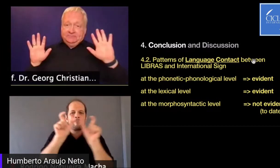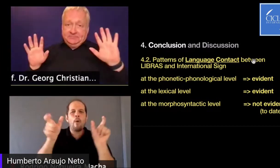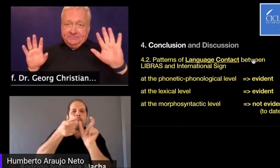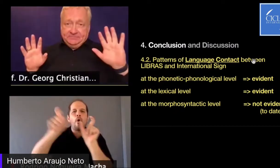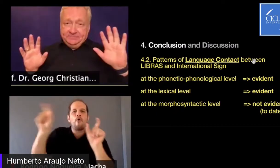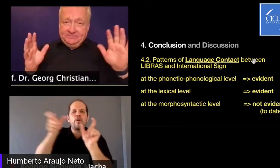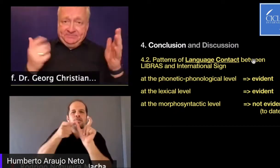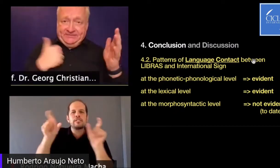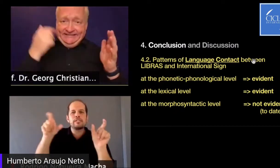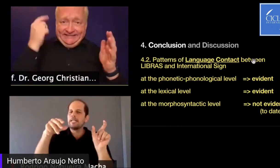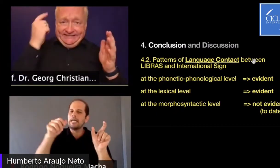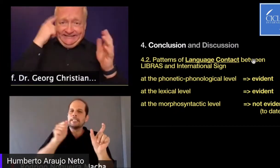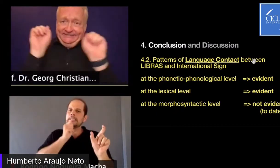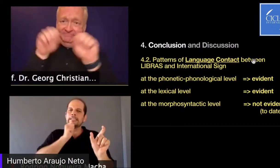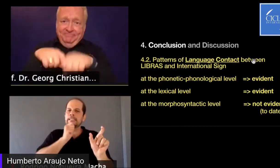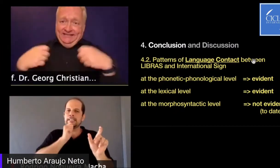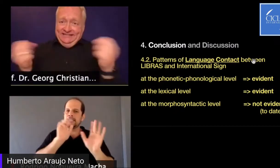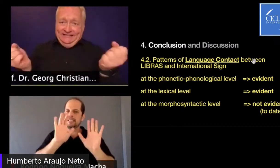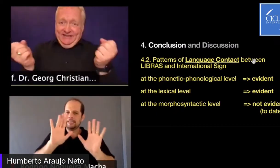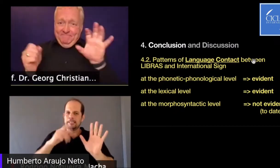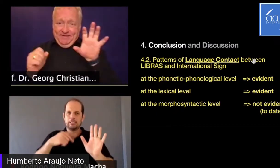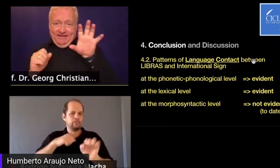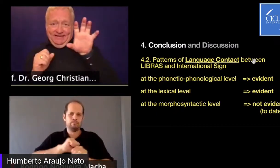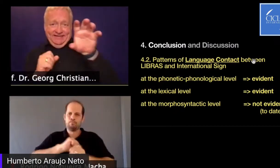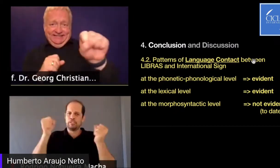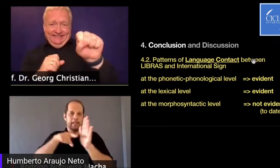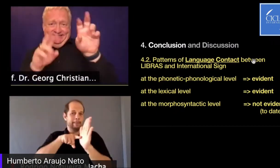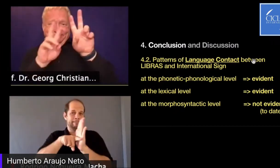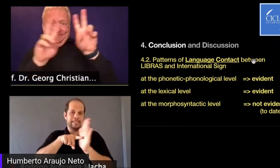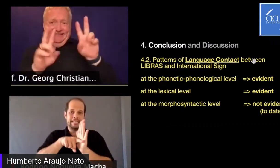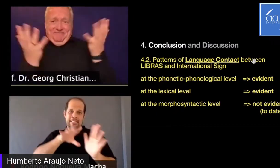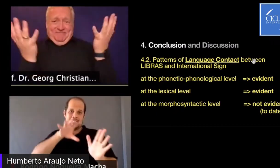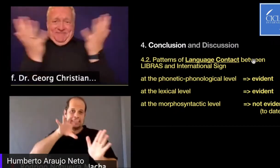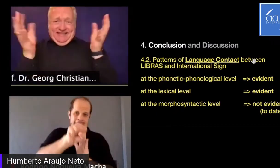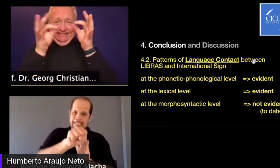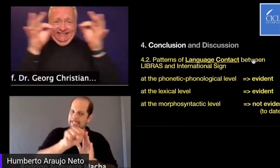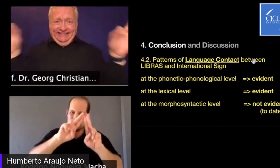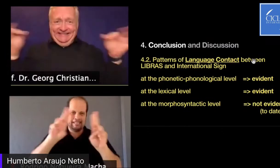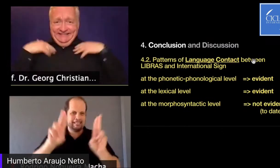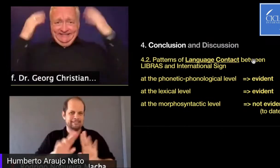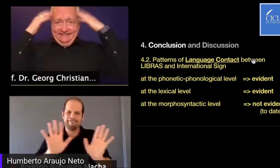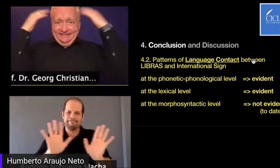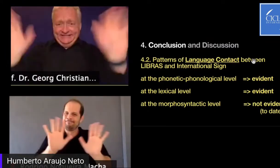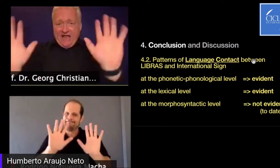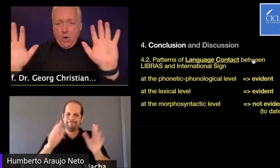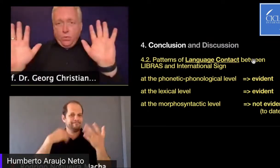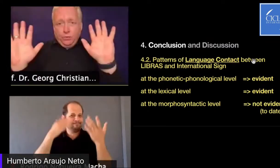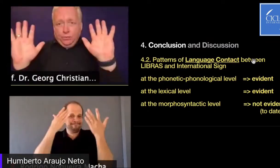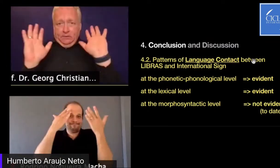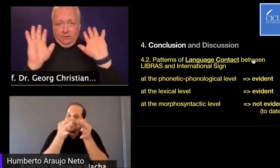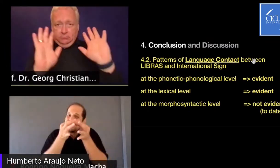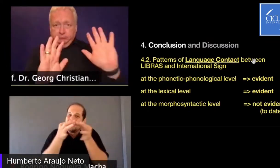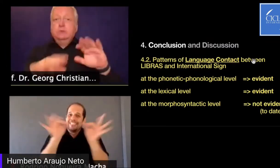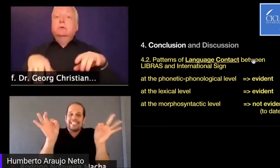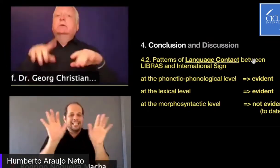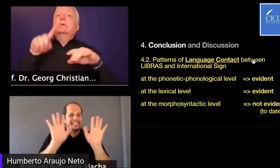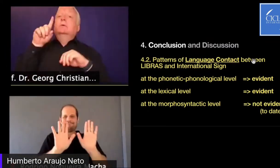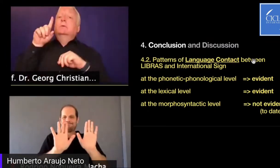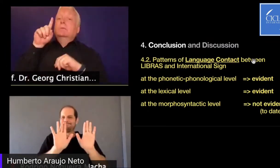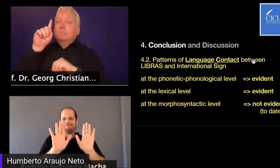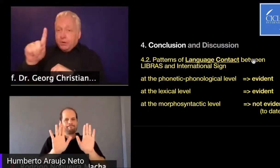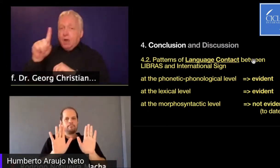nível morfossintático, a gente ainda não observou, não fizemos esse estudo para saber a autonomia dos